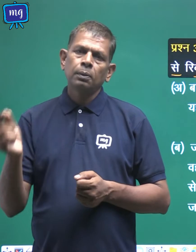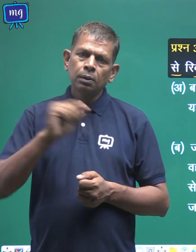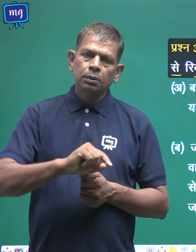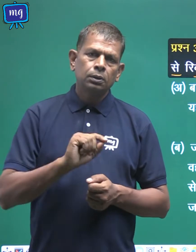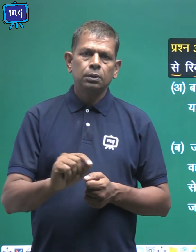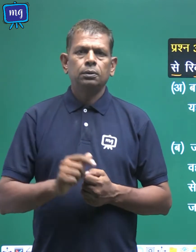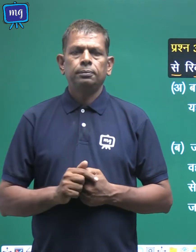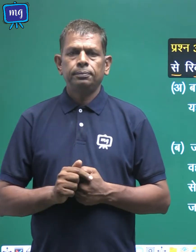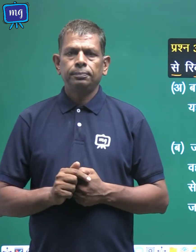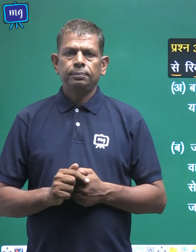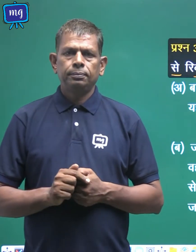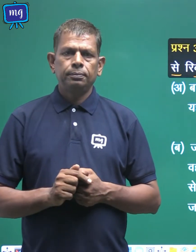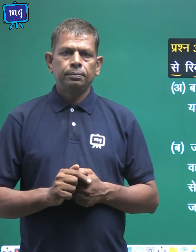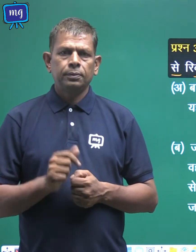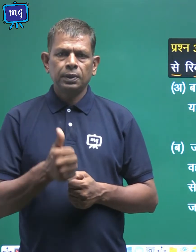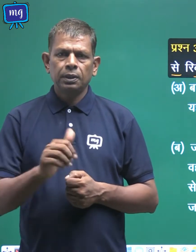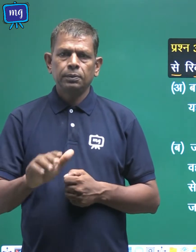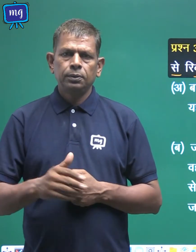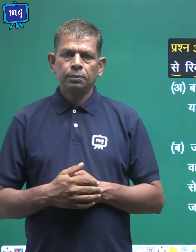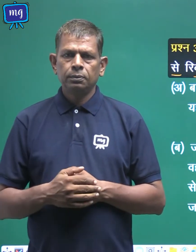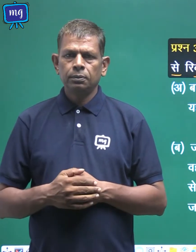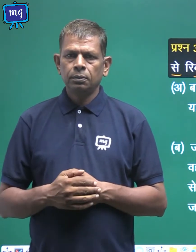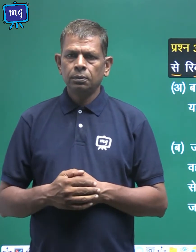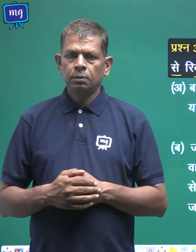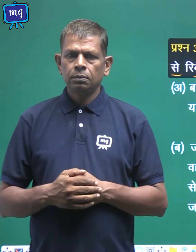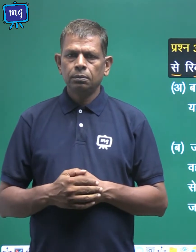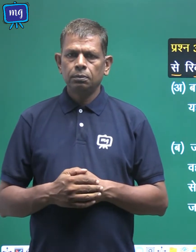है। ठीक है बच्चों।